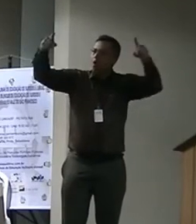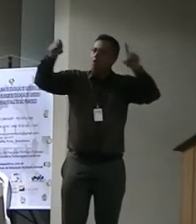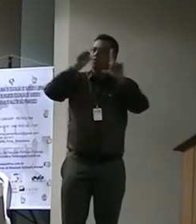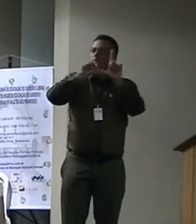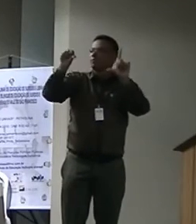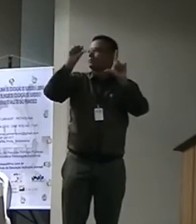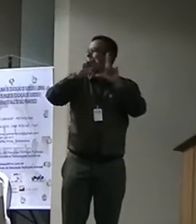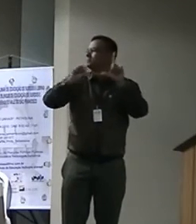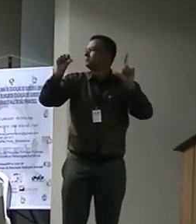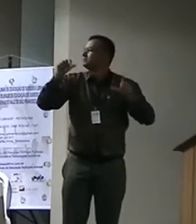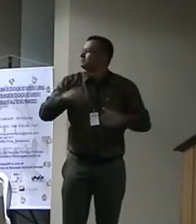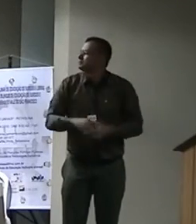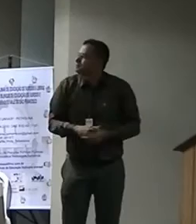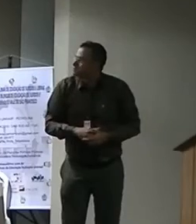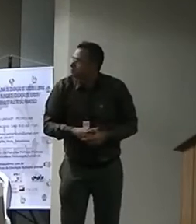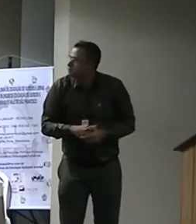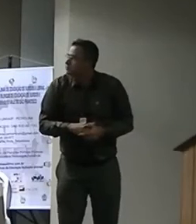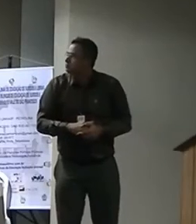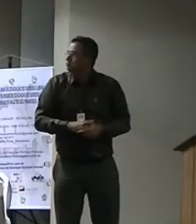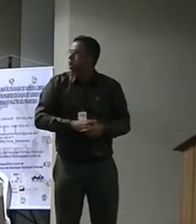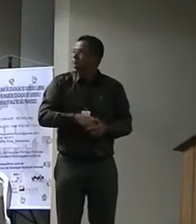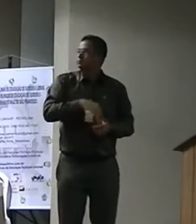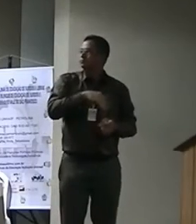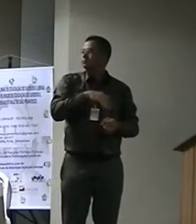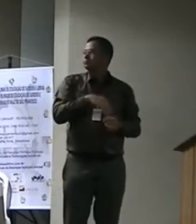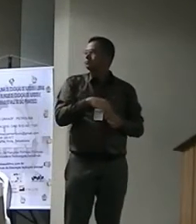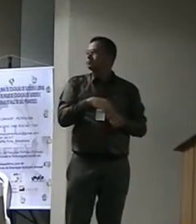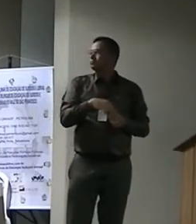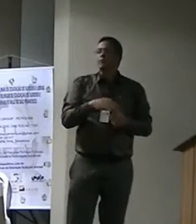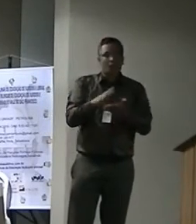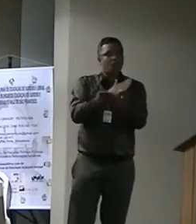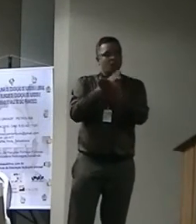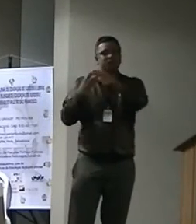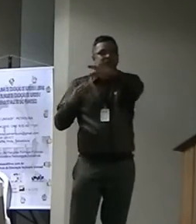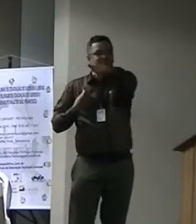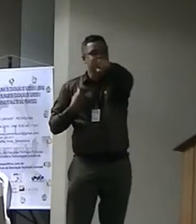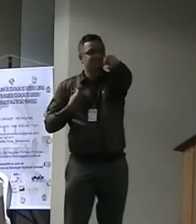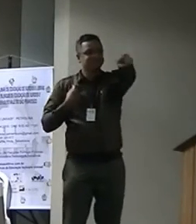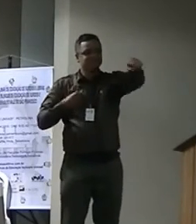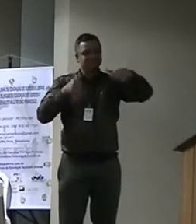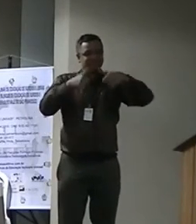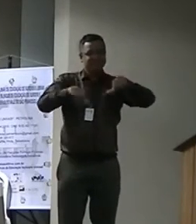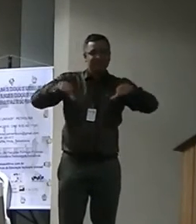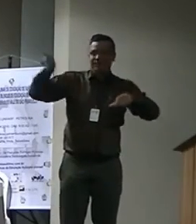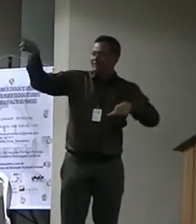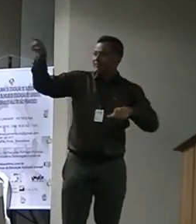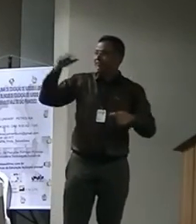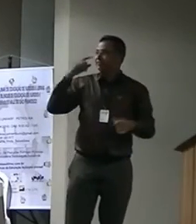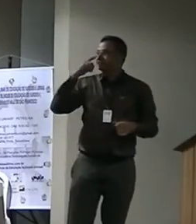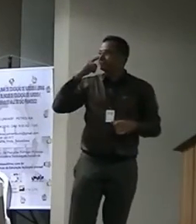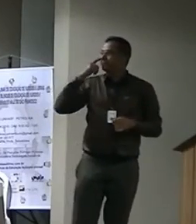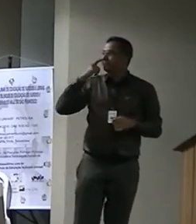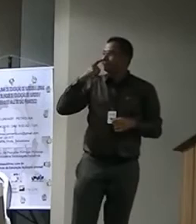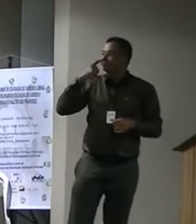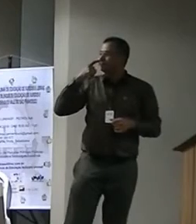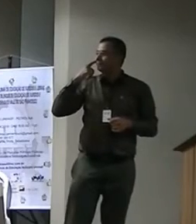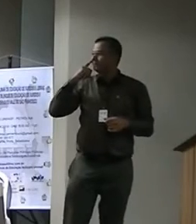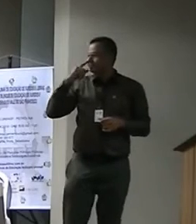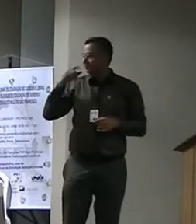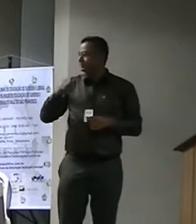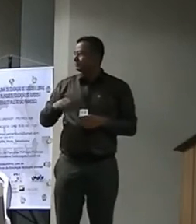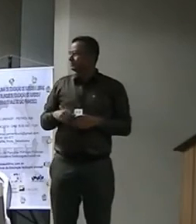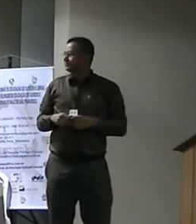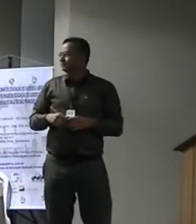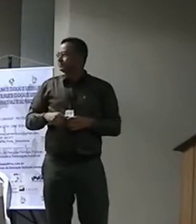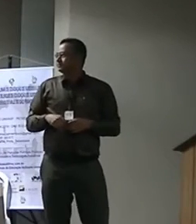olha lá, na frente, lá, alguns estão aqui, né, e a vida em sociedade,